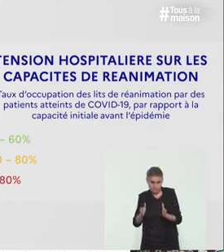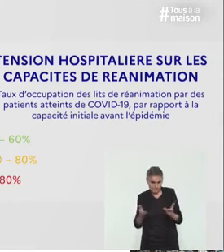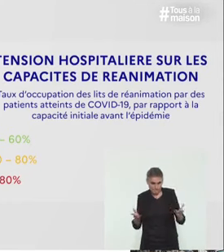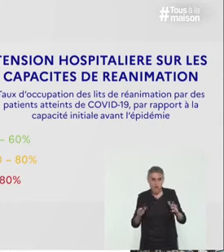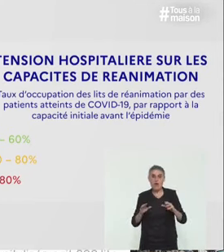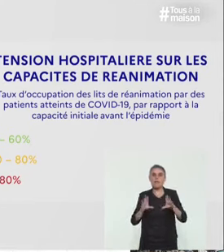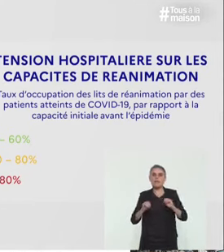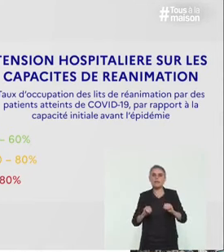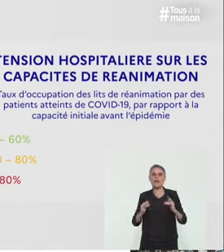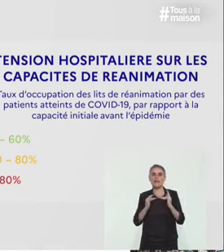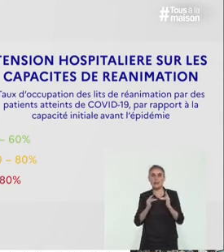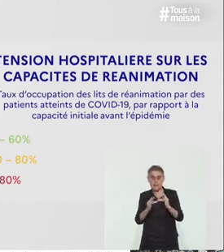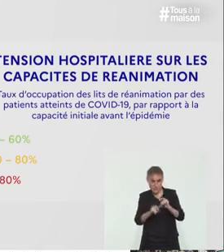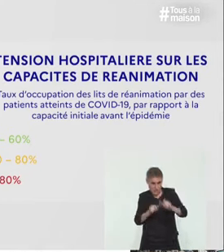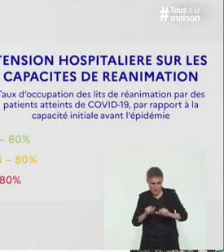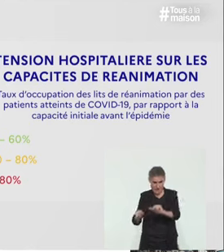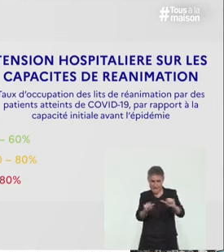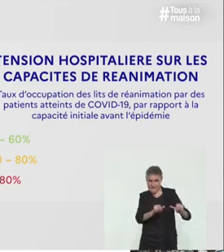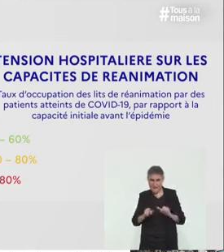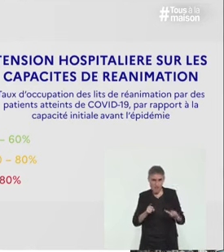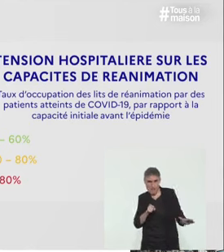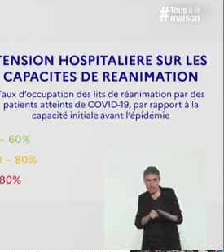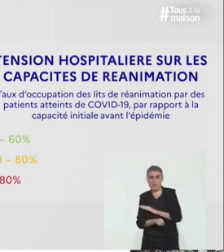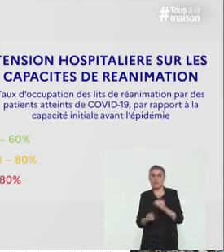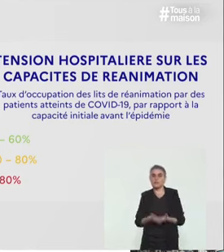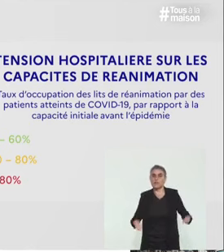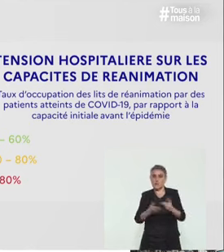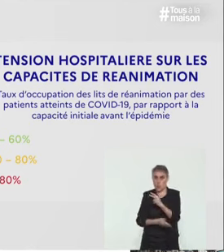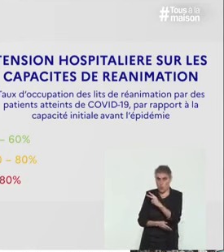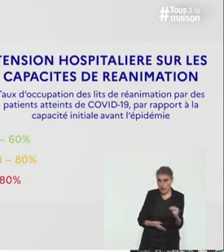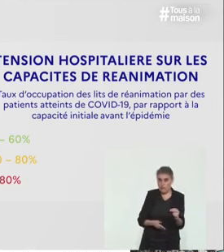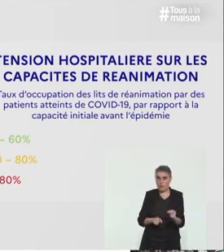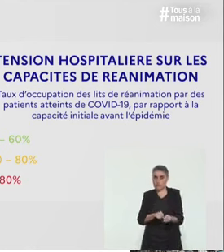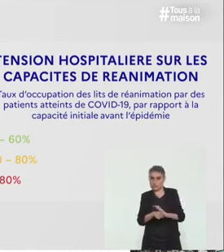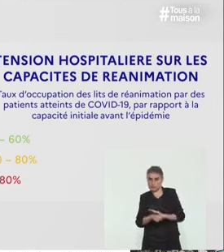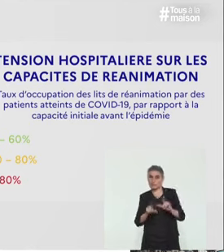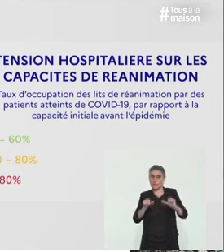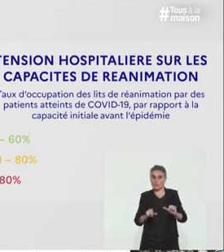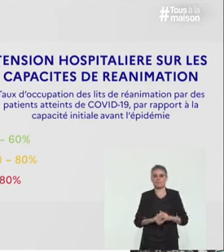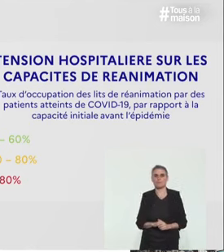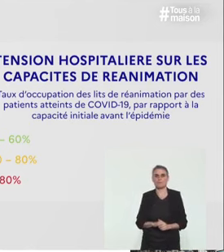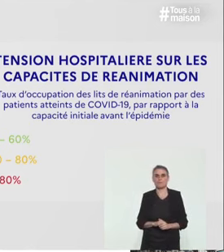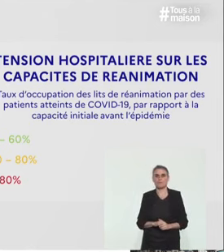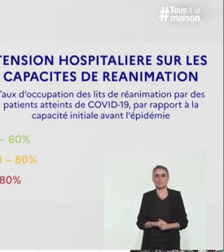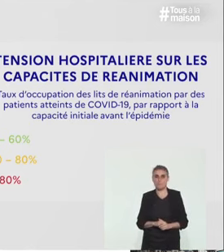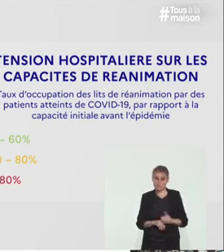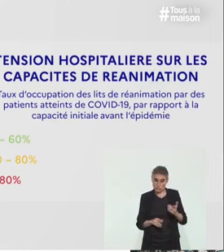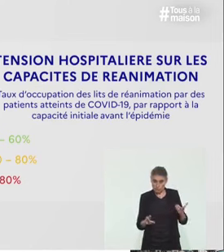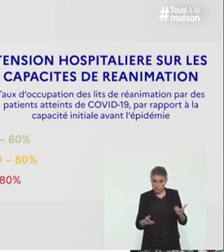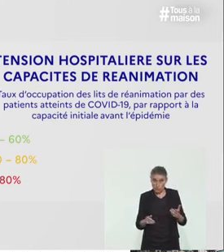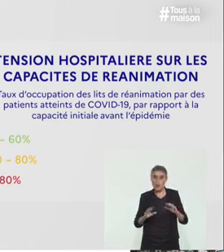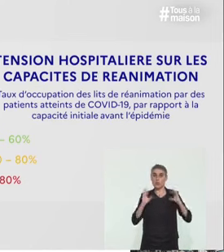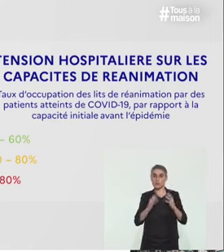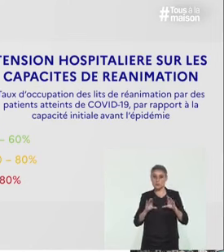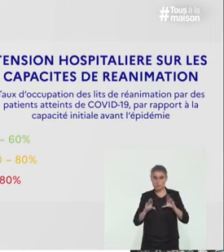lits de réanimation qui sont occupés par des patients dans un état grave, infectés par Covid-19, par rapport au nombre total de